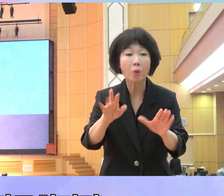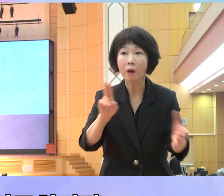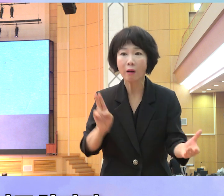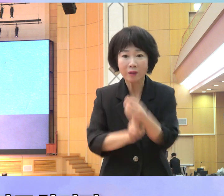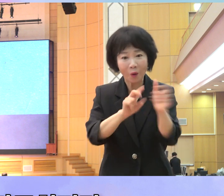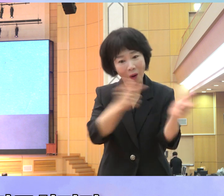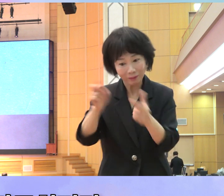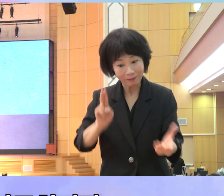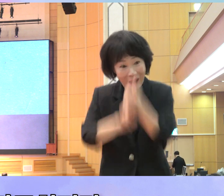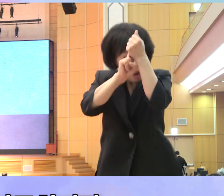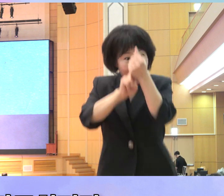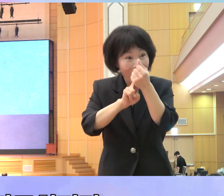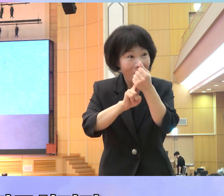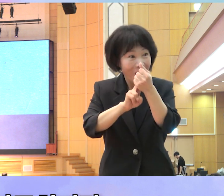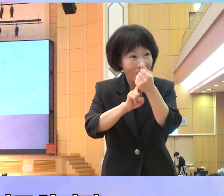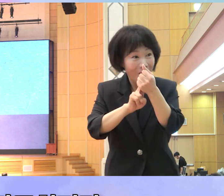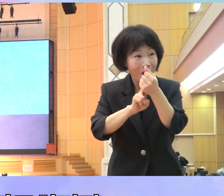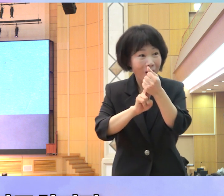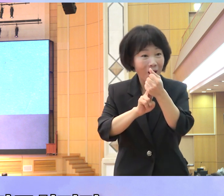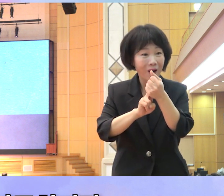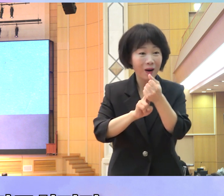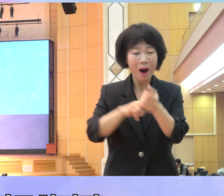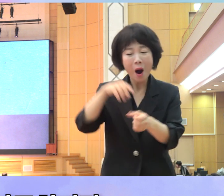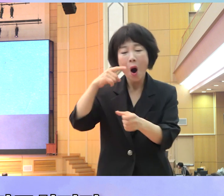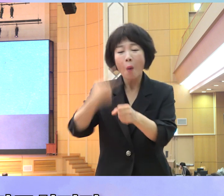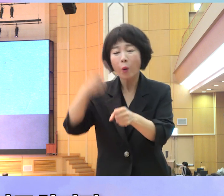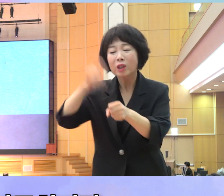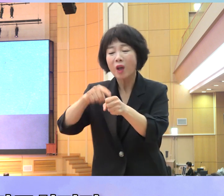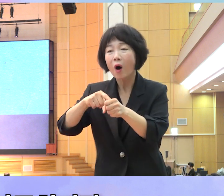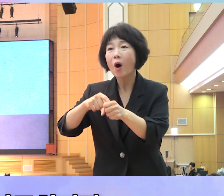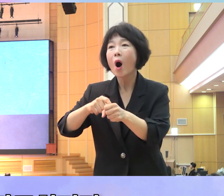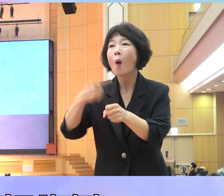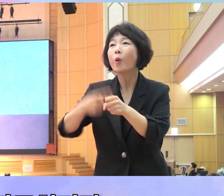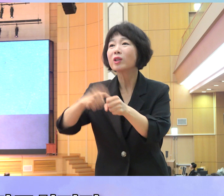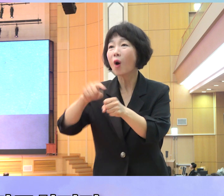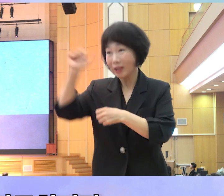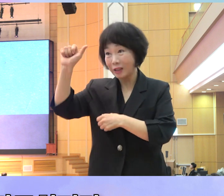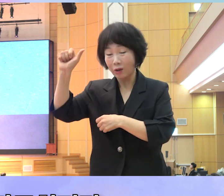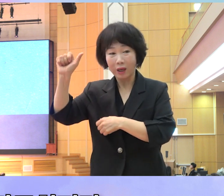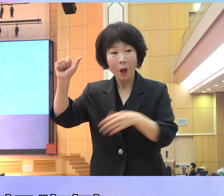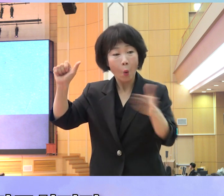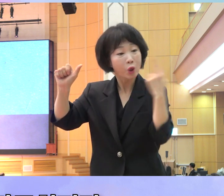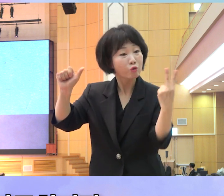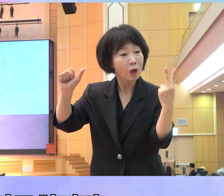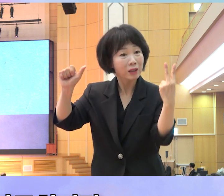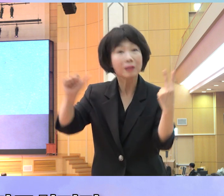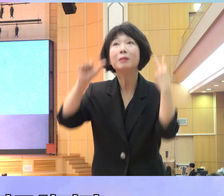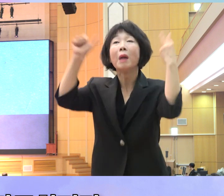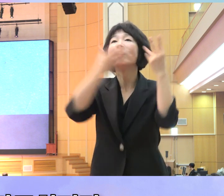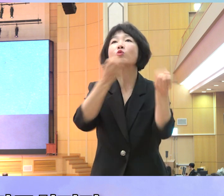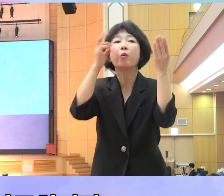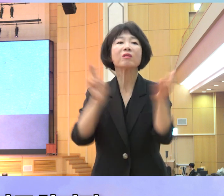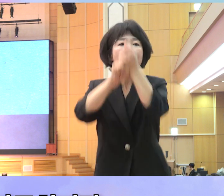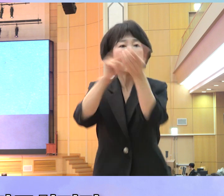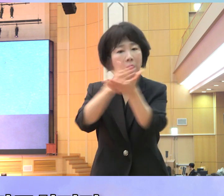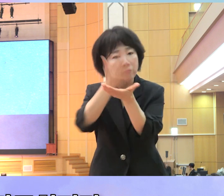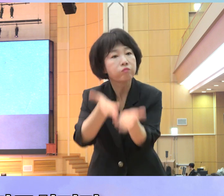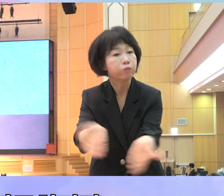본문 말씀도 오병이어의 기적이 일어나기 직전에 바로 있었던